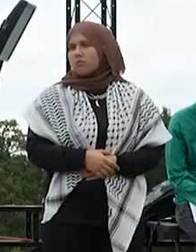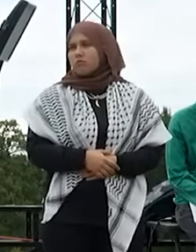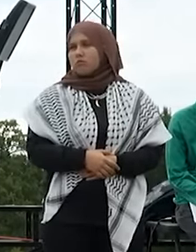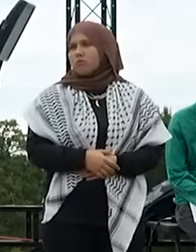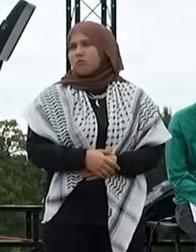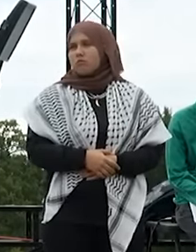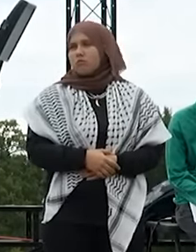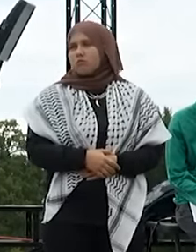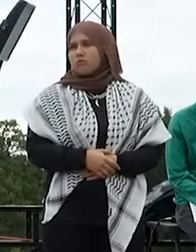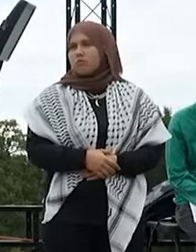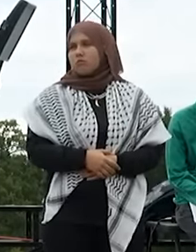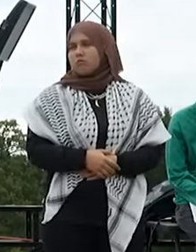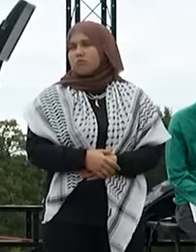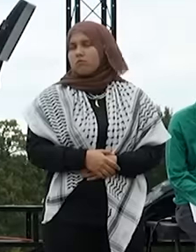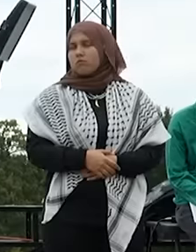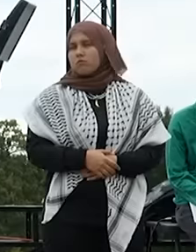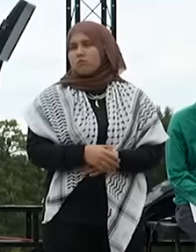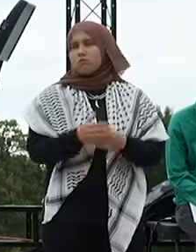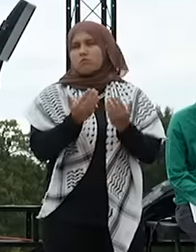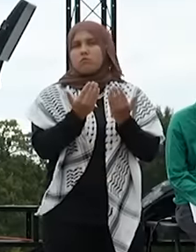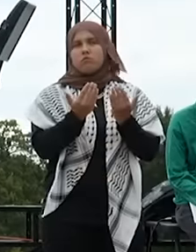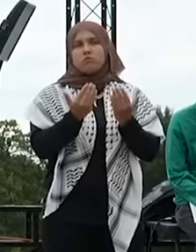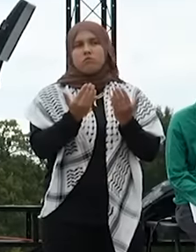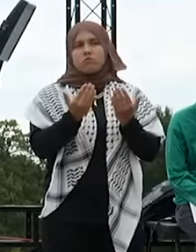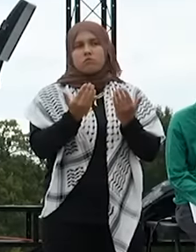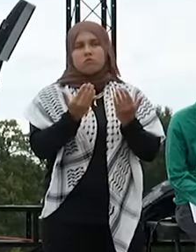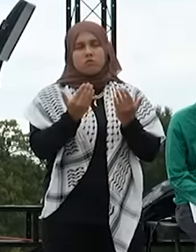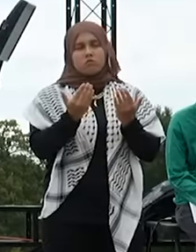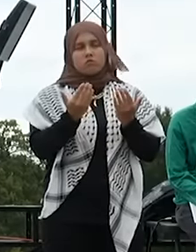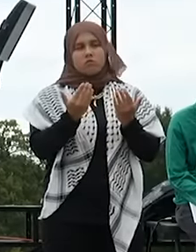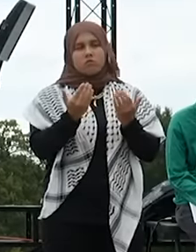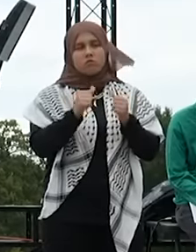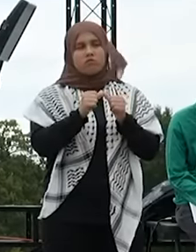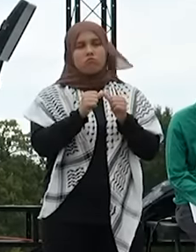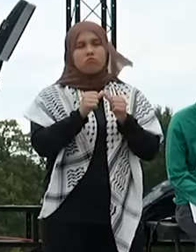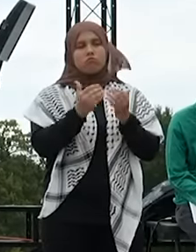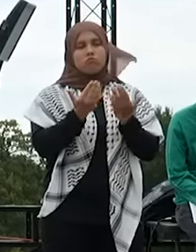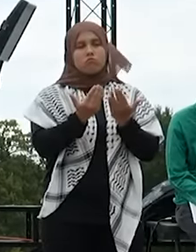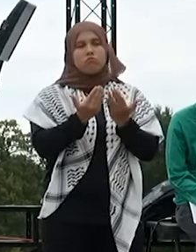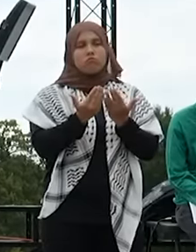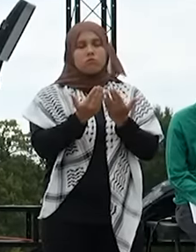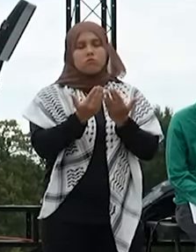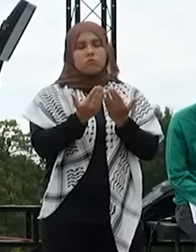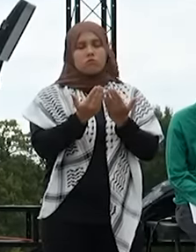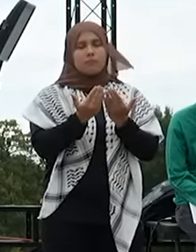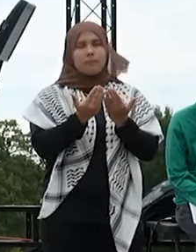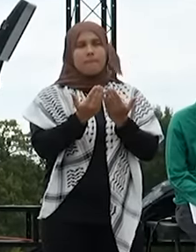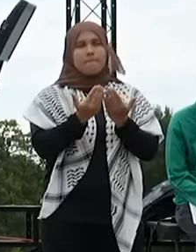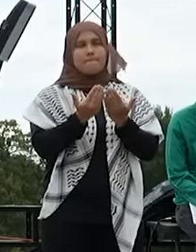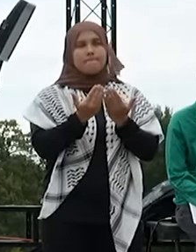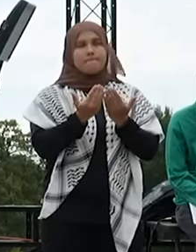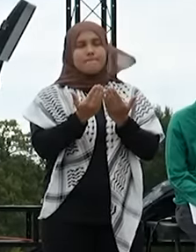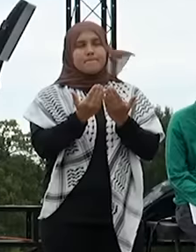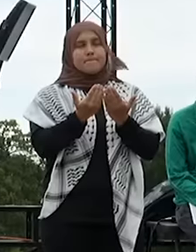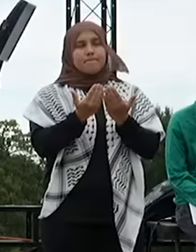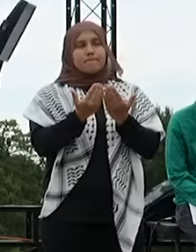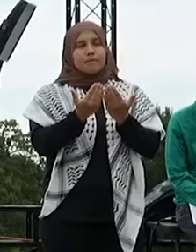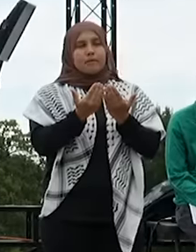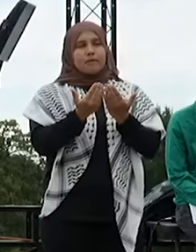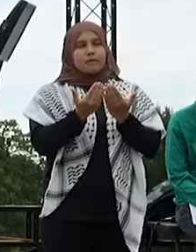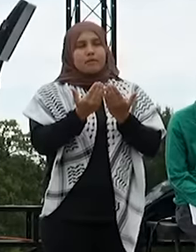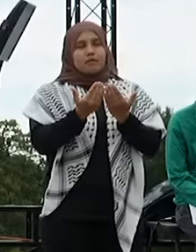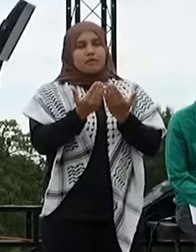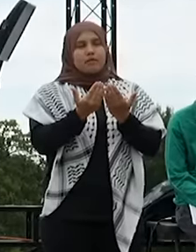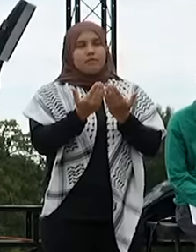أيها الناس اتقوا ربكم الذي خلقكم من نفس واحدة وخلق منها زوجها وبث منهما رجالا كثيرا